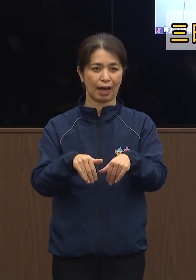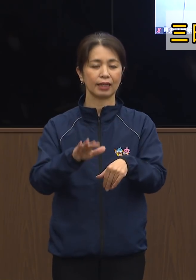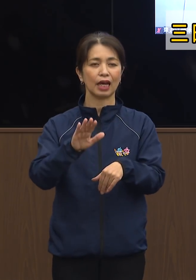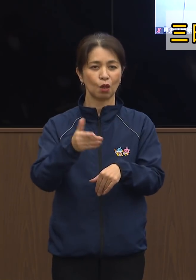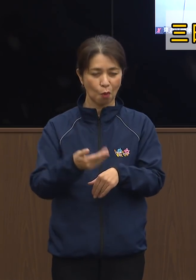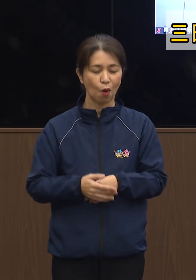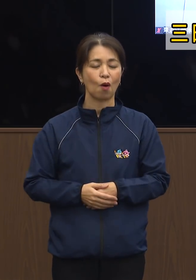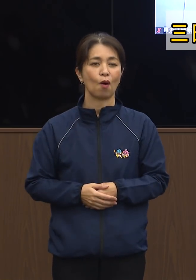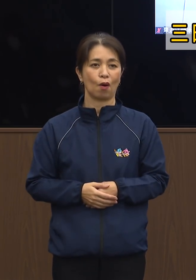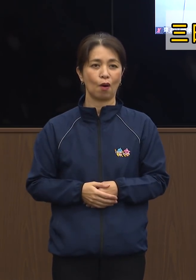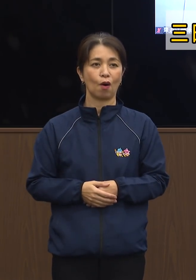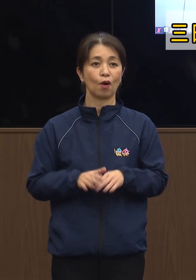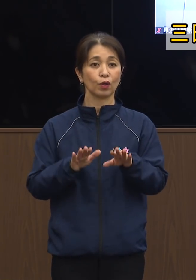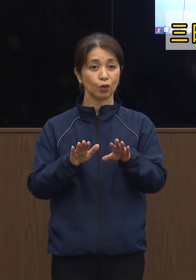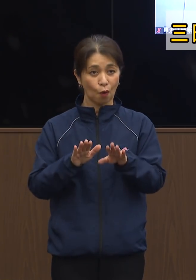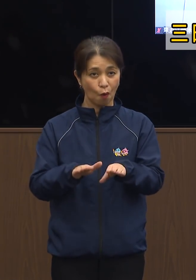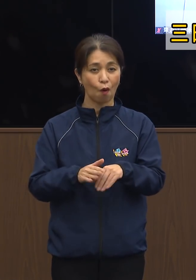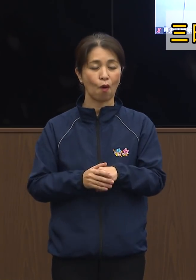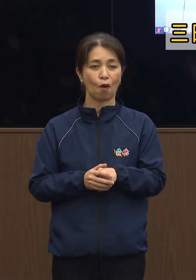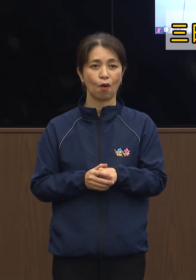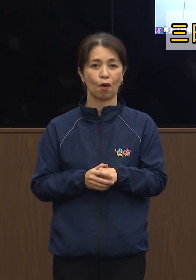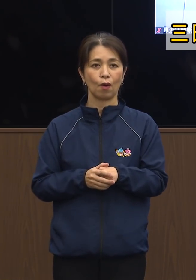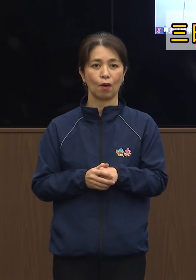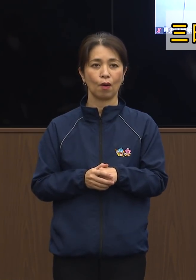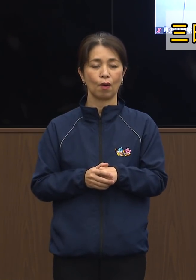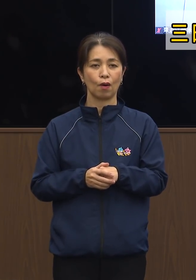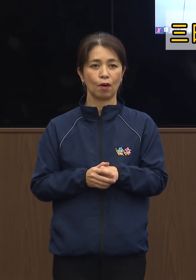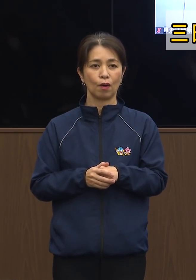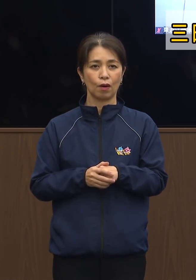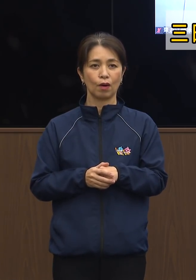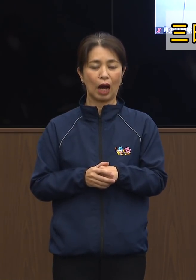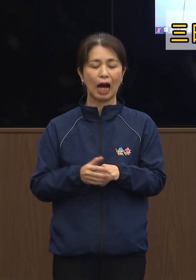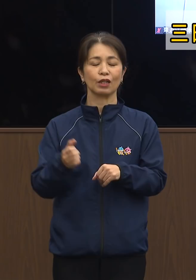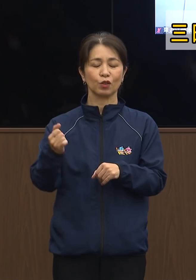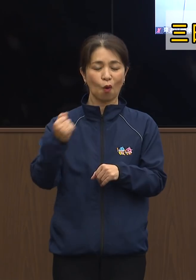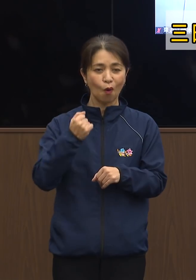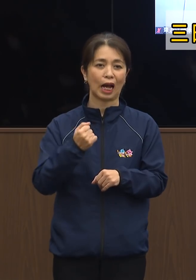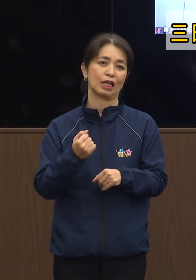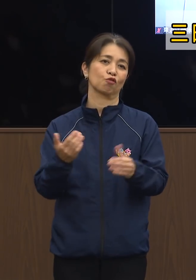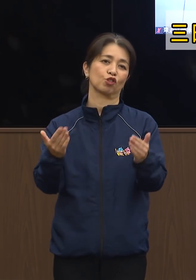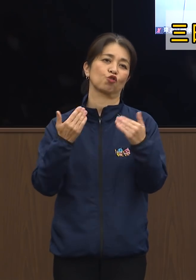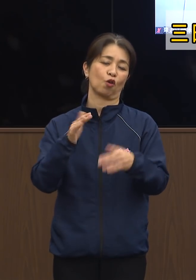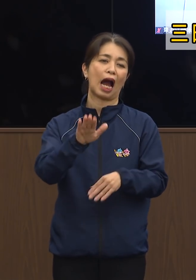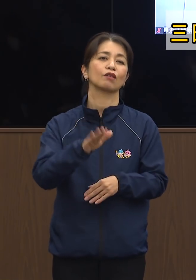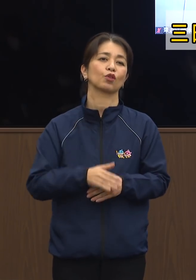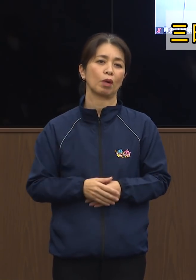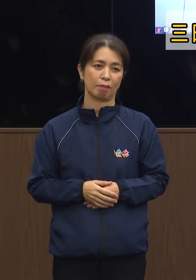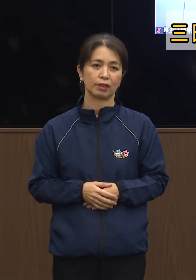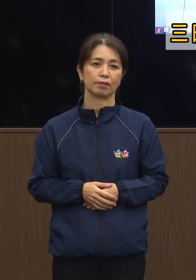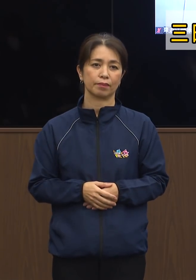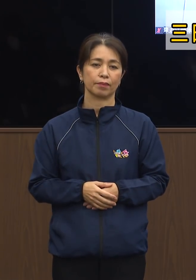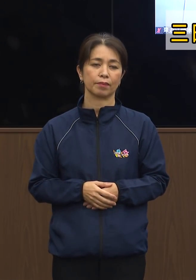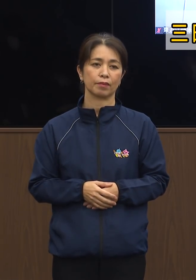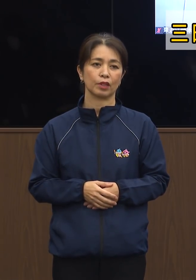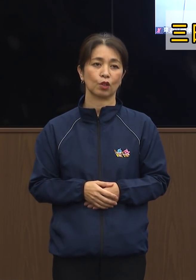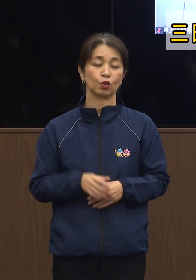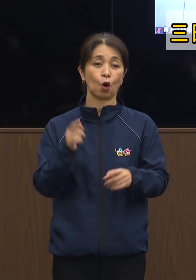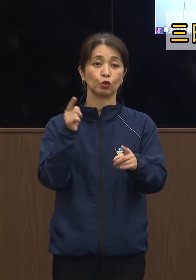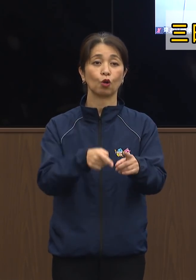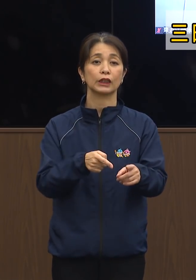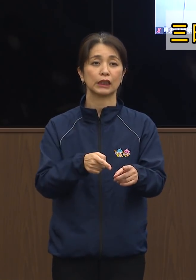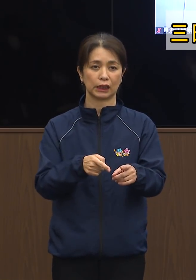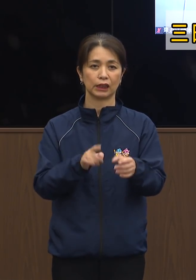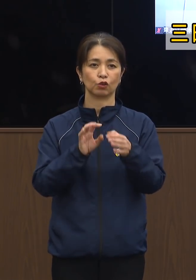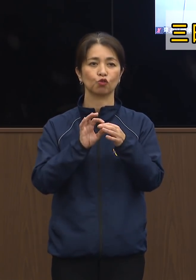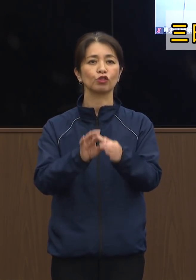につきまして強化する必要があると考えております。その措置につい